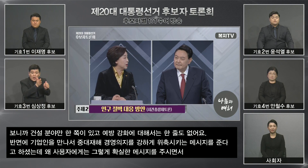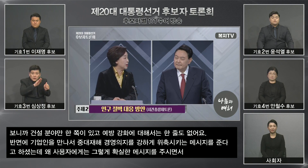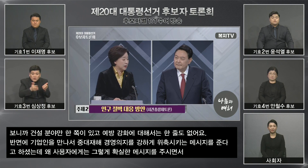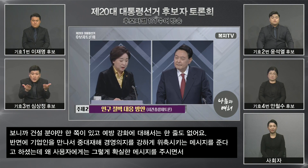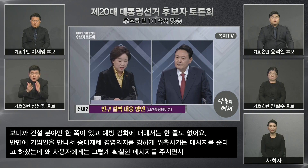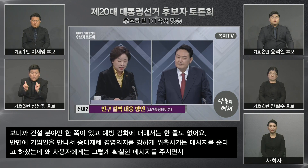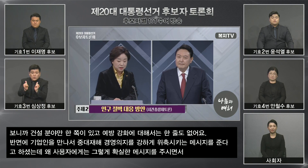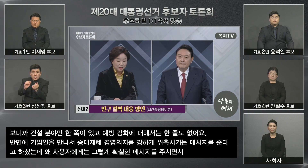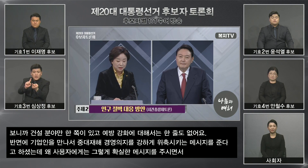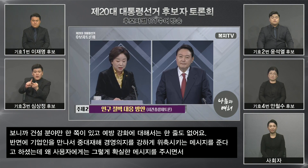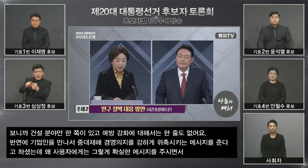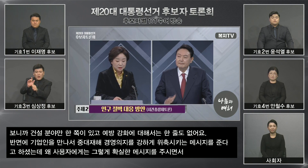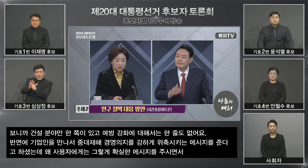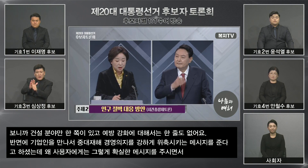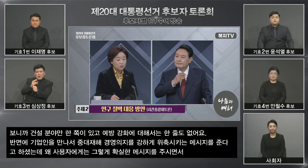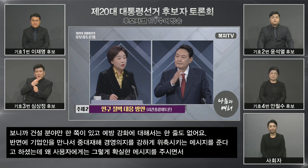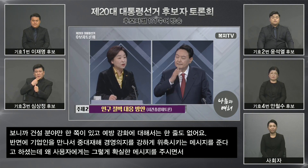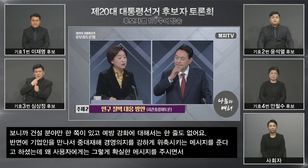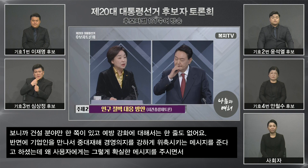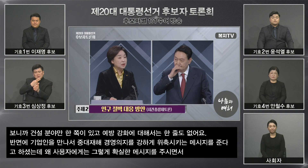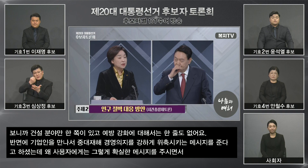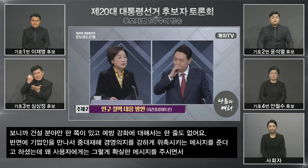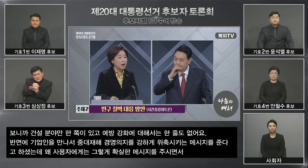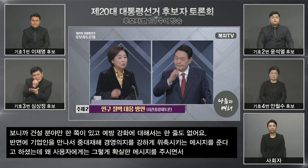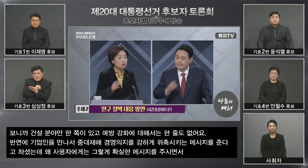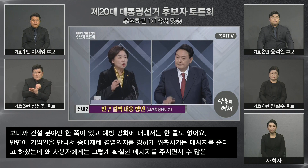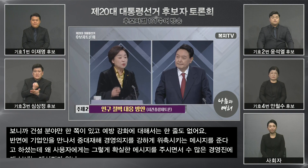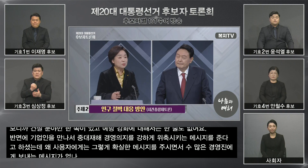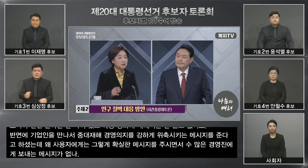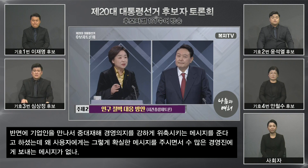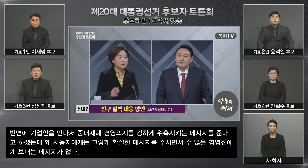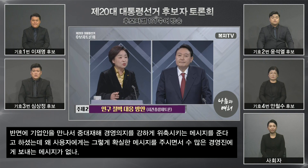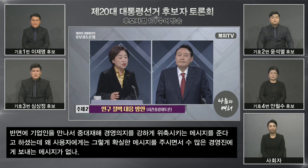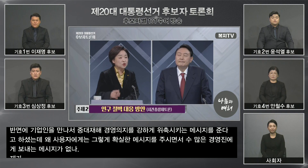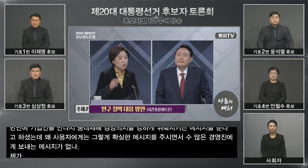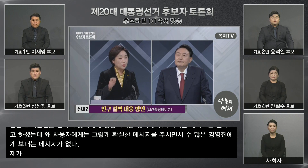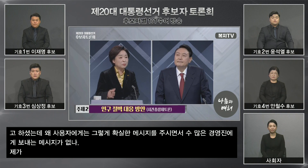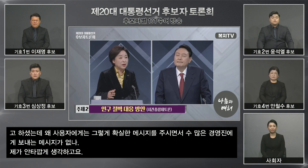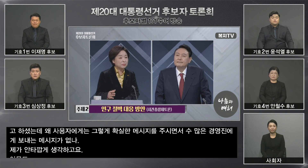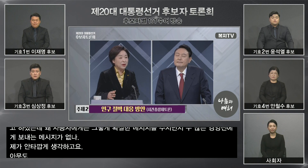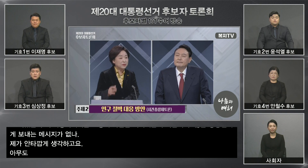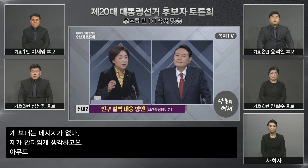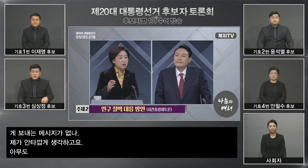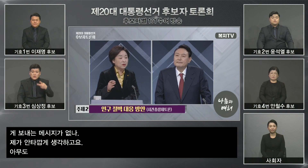메시지가 없나, 제가 참 안타깝게 생각하고요. 지금 아무도 처벌받지 않고